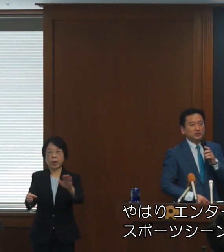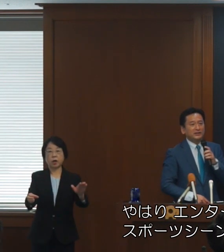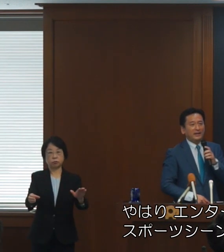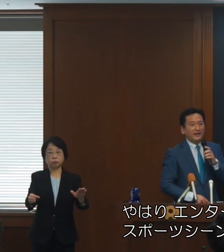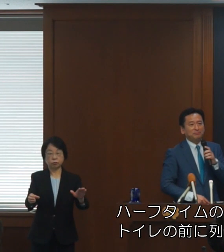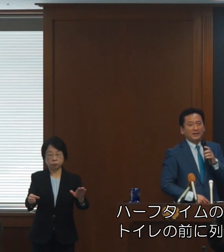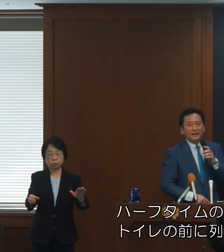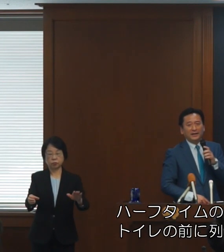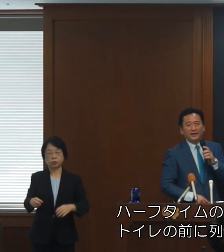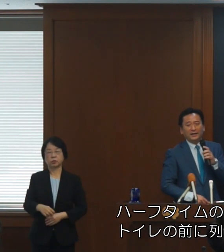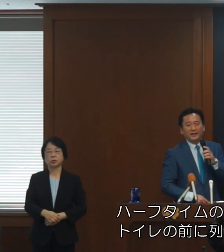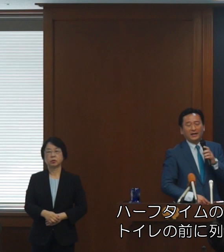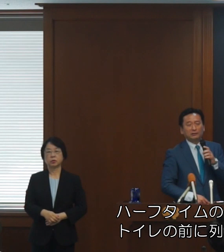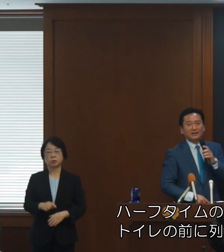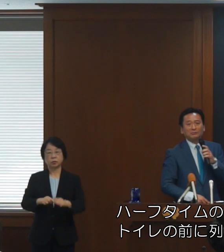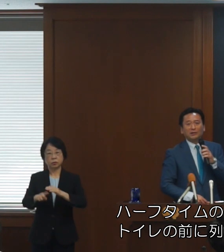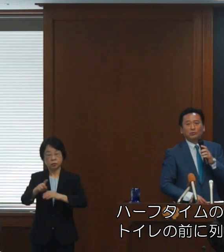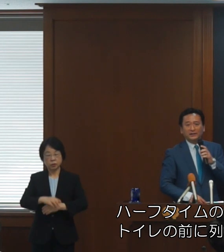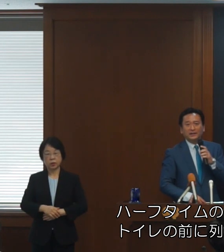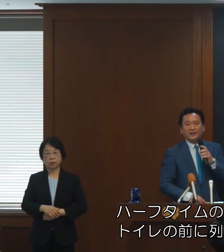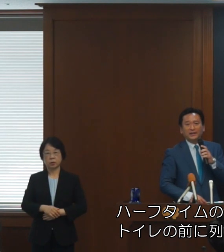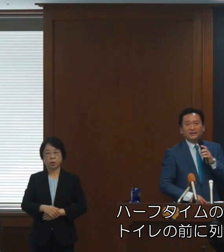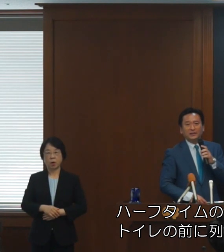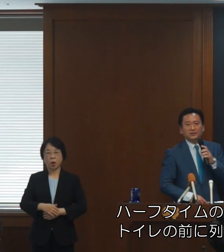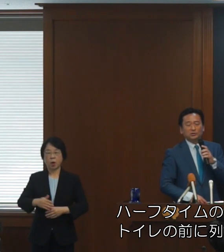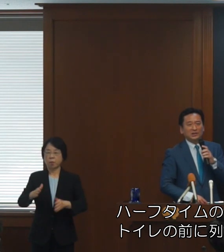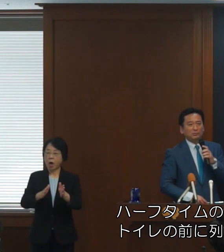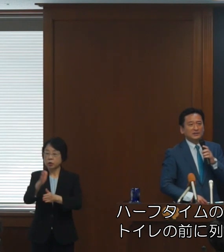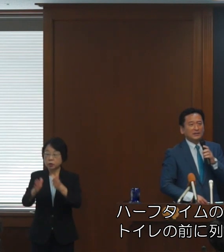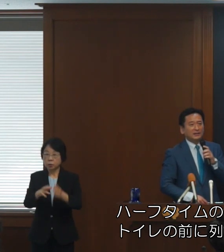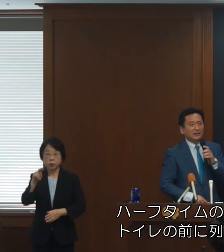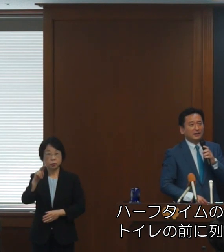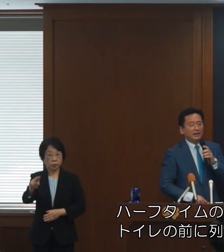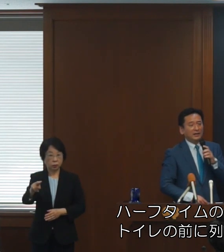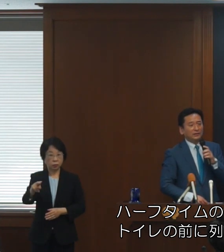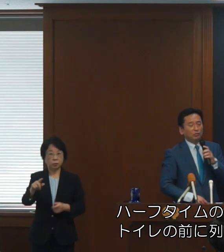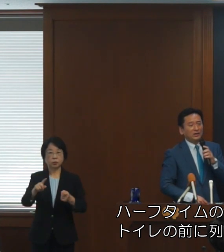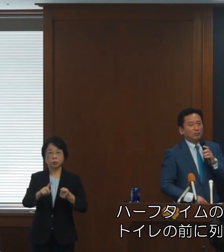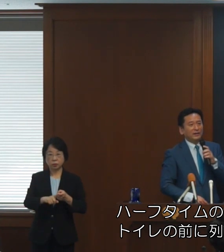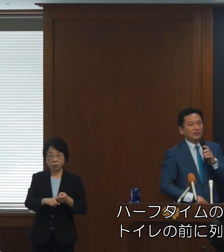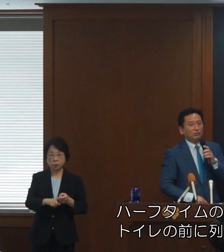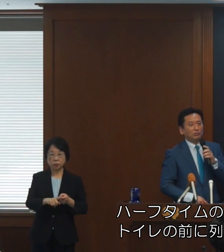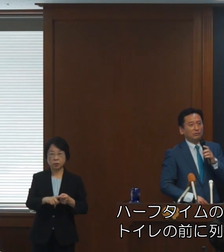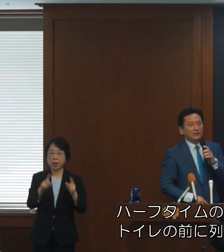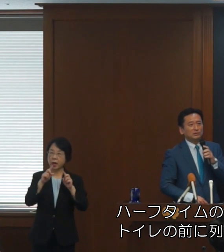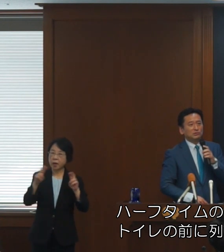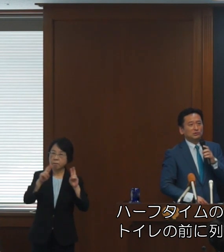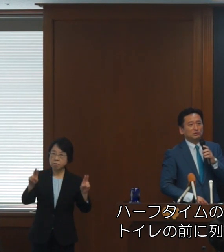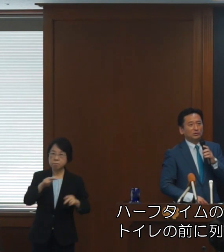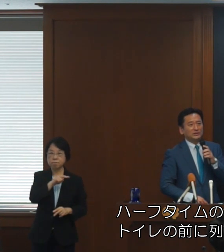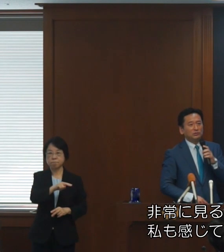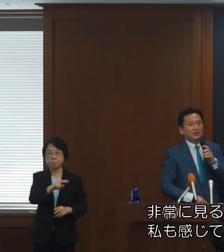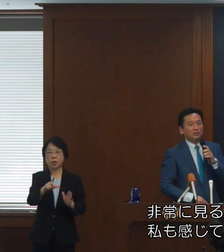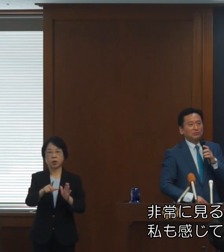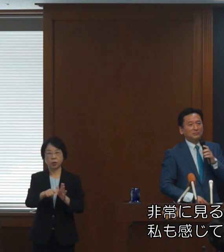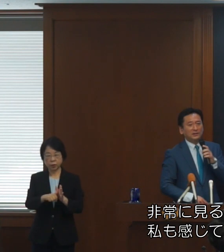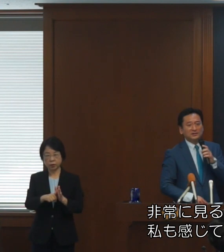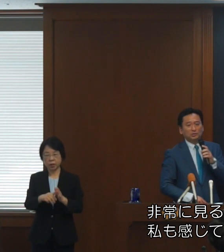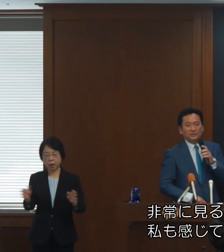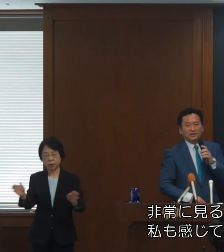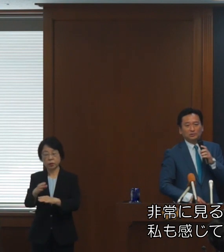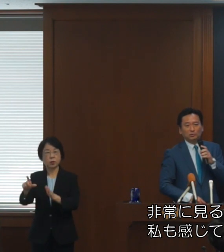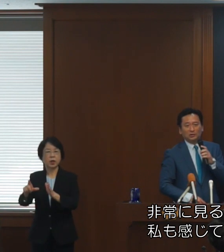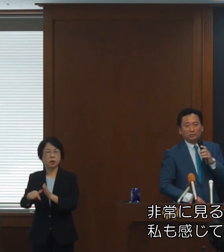だったりスポーツシーンでハーフタイムの時に女性の皆さん方がトイレの前にこう列を作るというのは非常に